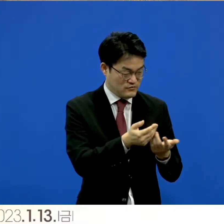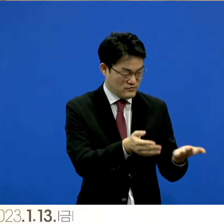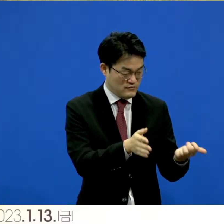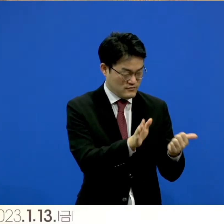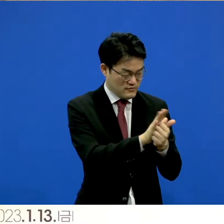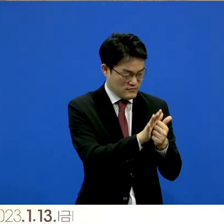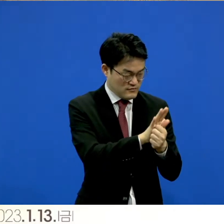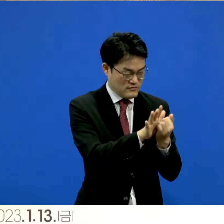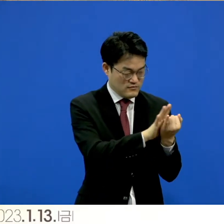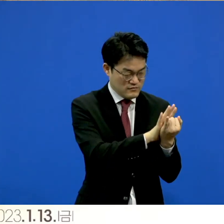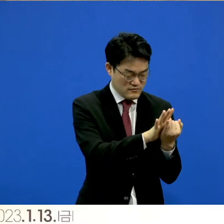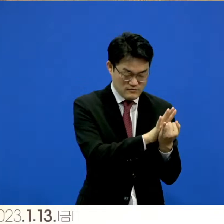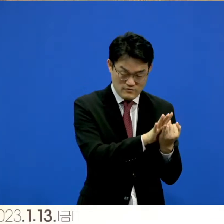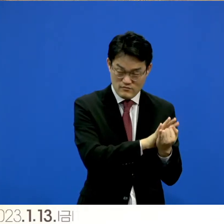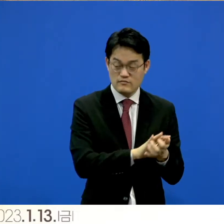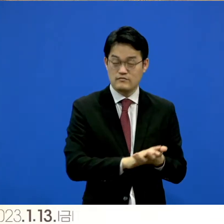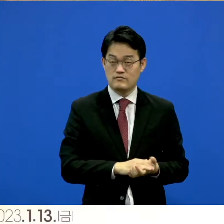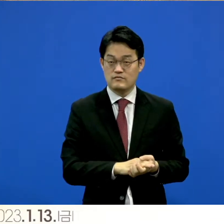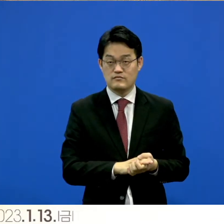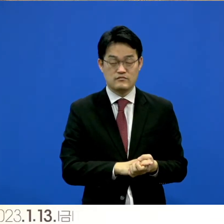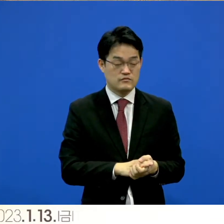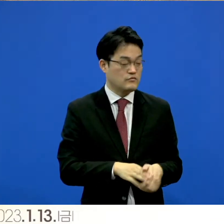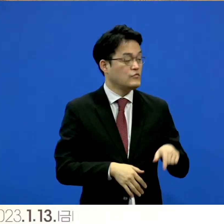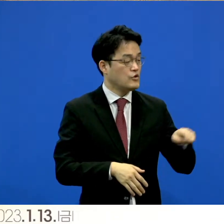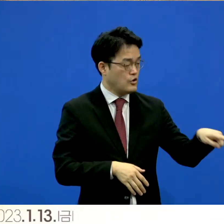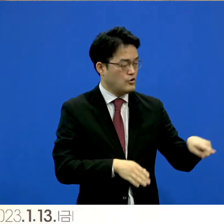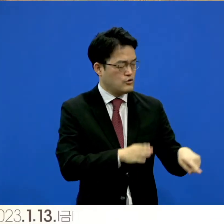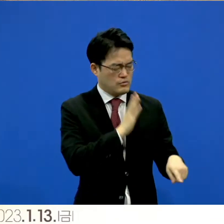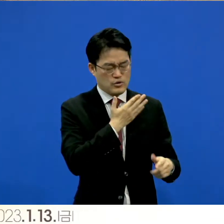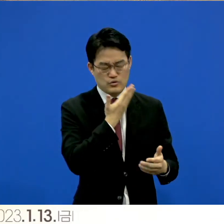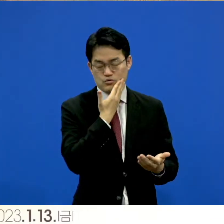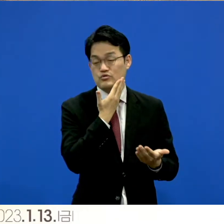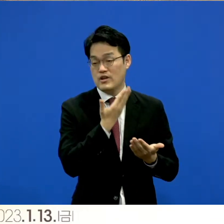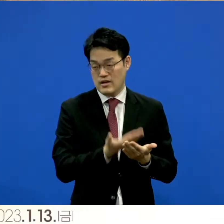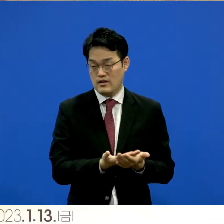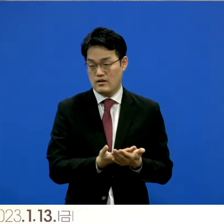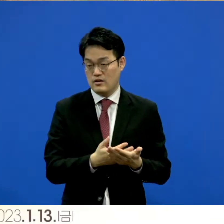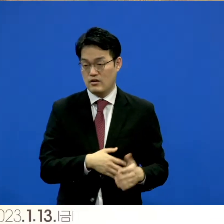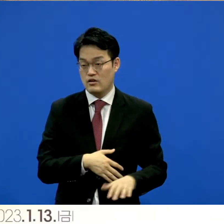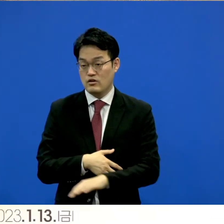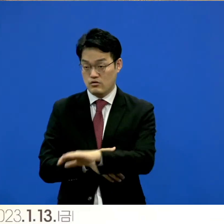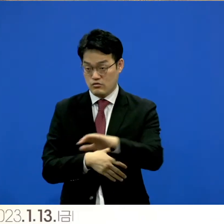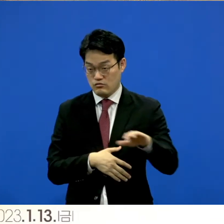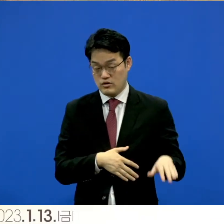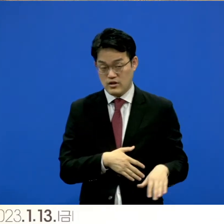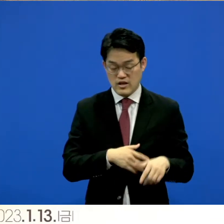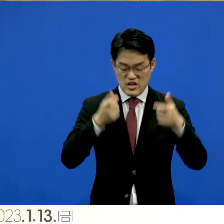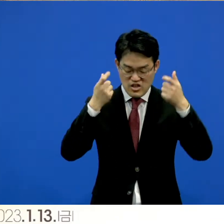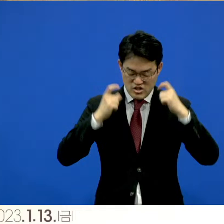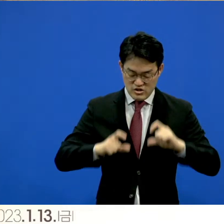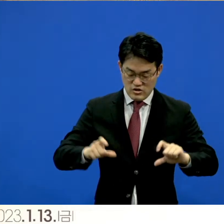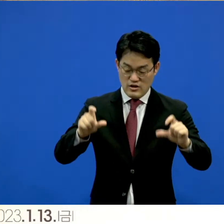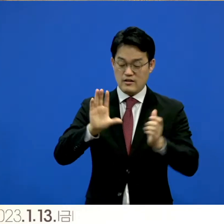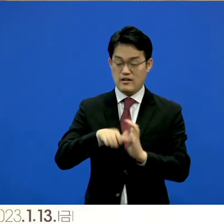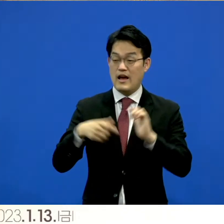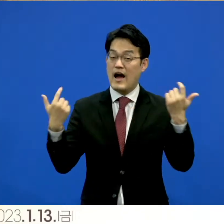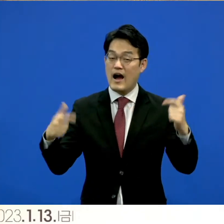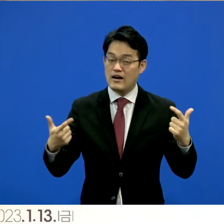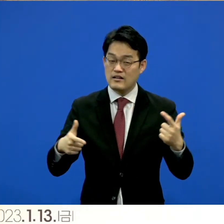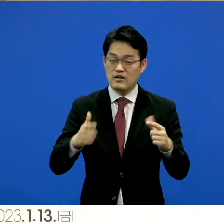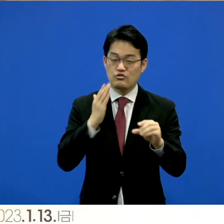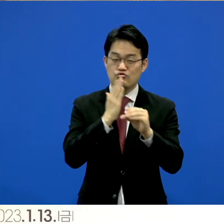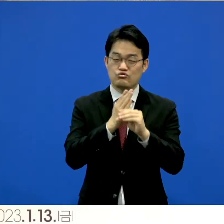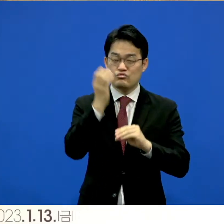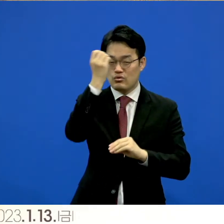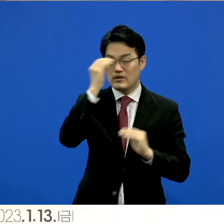먹고 자라는 거. 너희들이 귀중해. 우리 철학 때마다 우리 다음 세대를 위해서 박수를 쳐야 하는